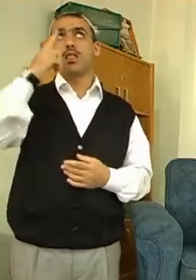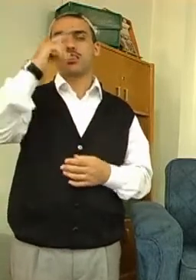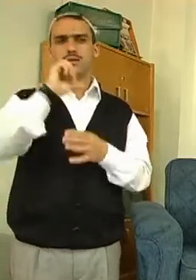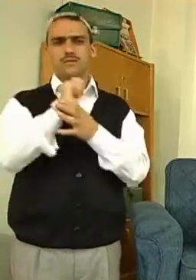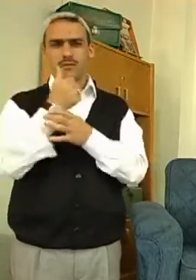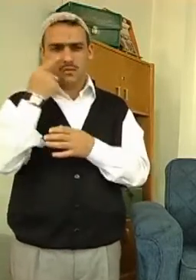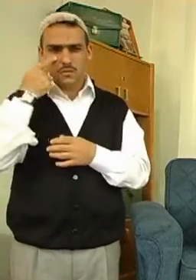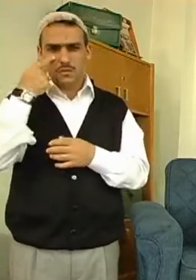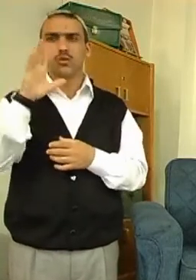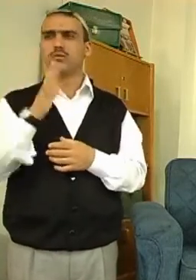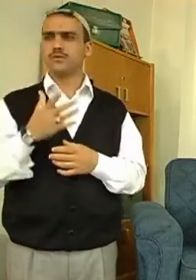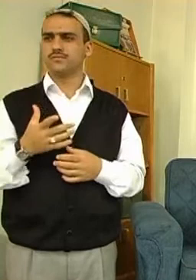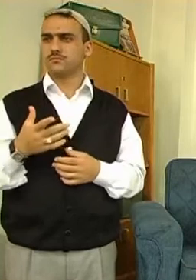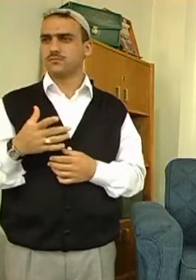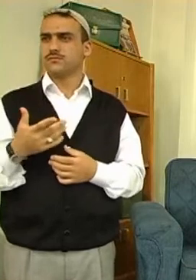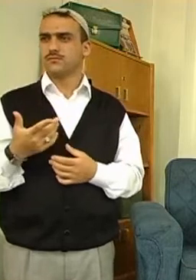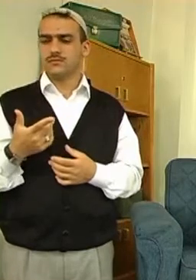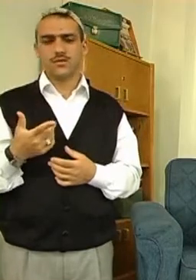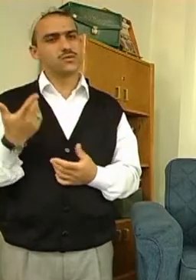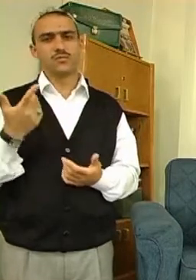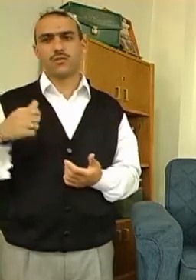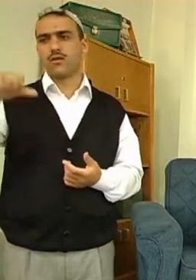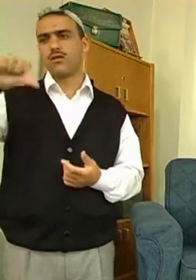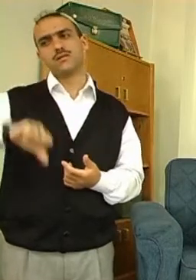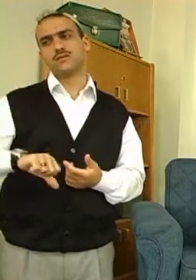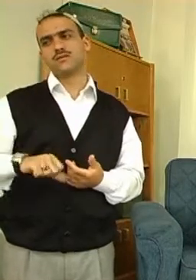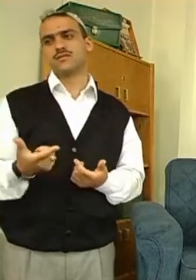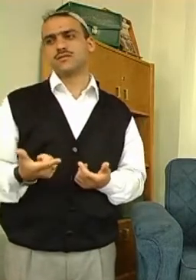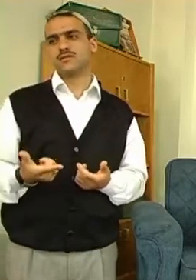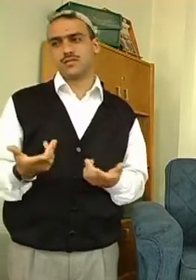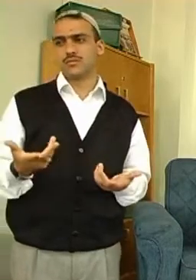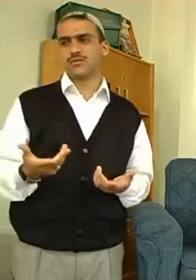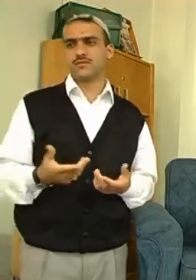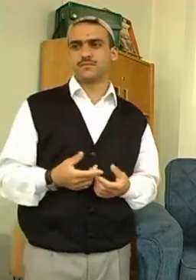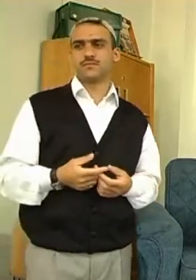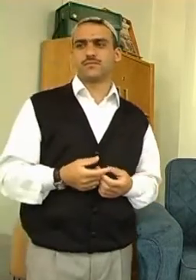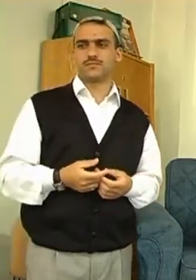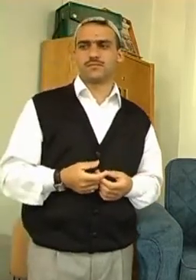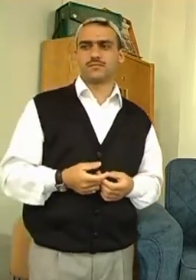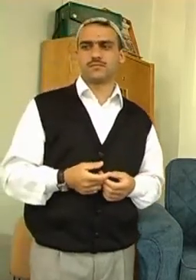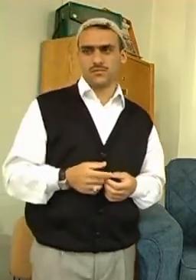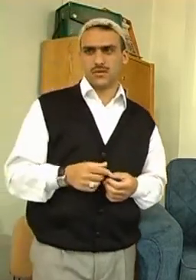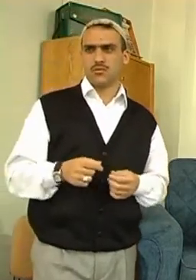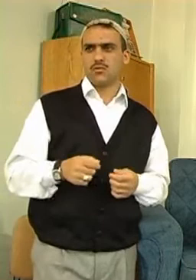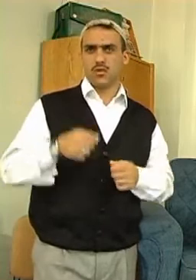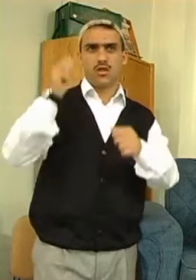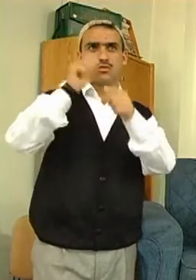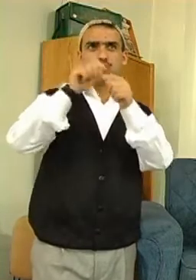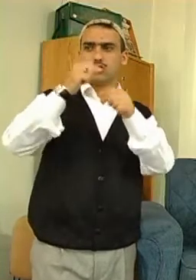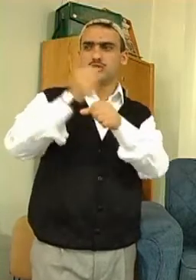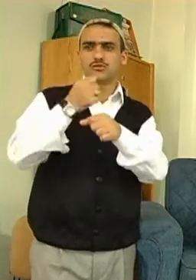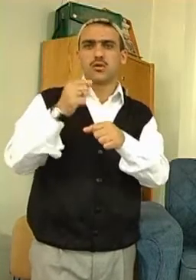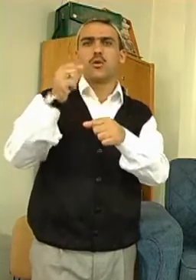var. Ruhlarda var. Yani. Evet. İşte öyle antika bir